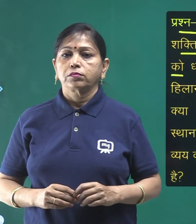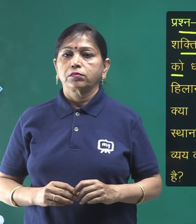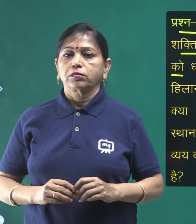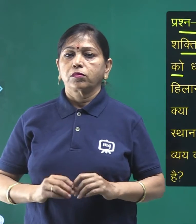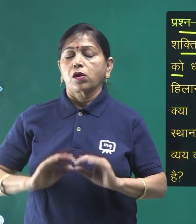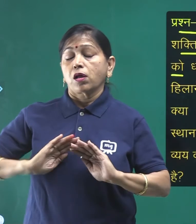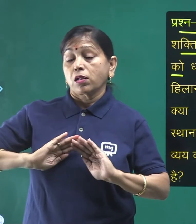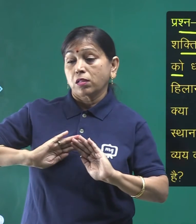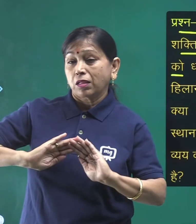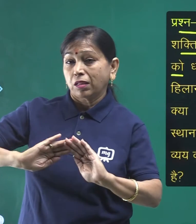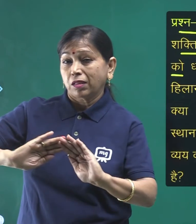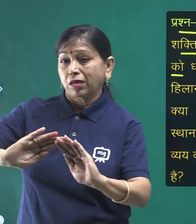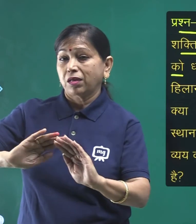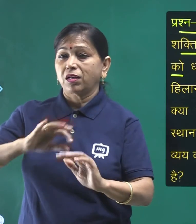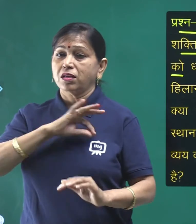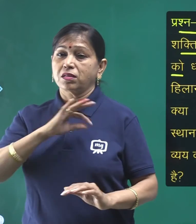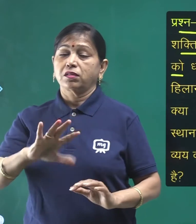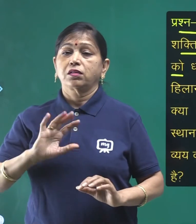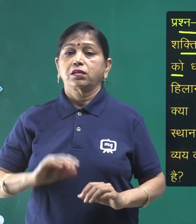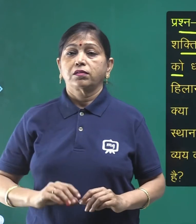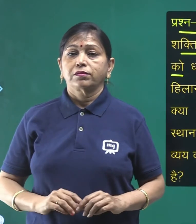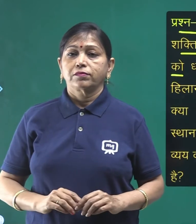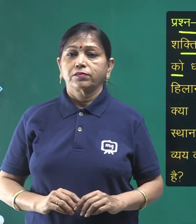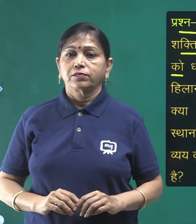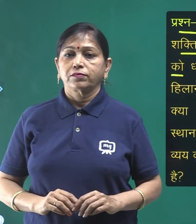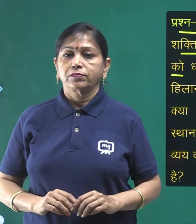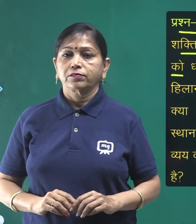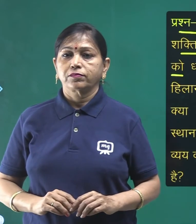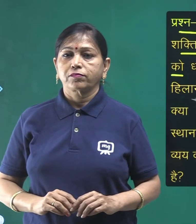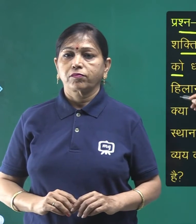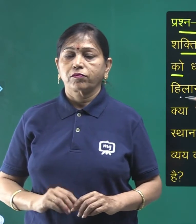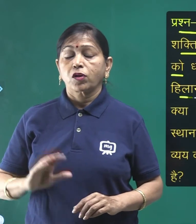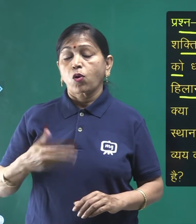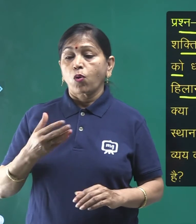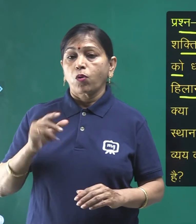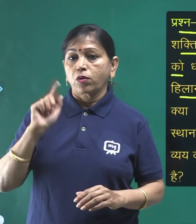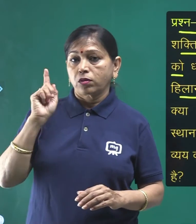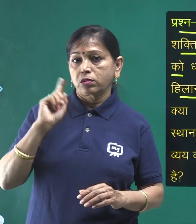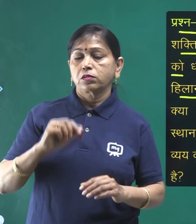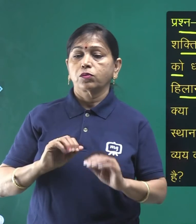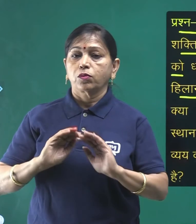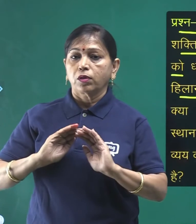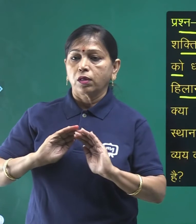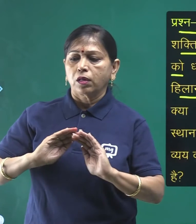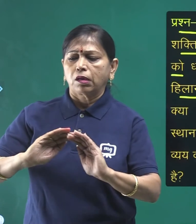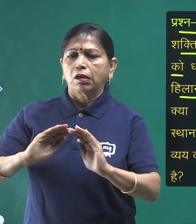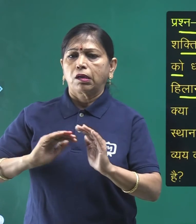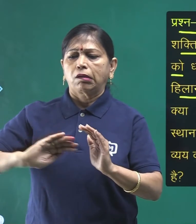धकेलना चाहते हैं और इसे हिलाने में